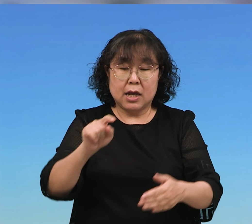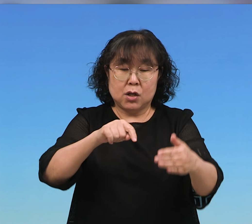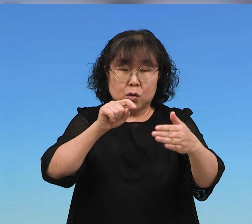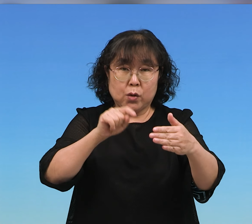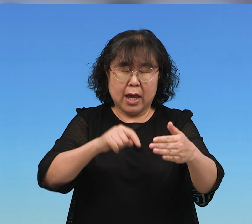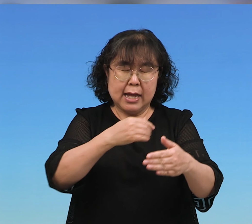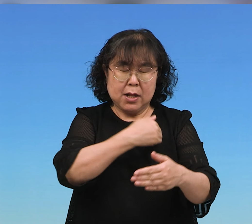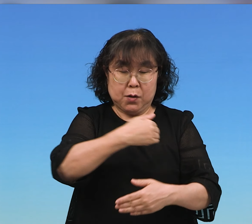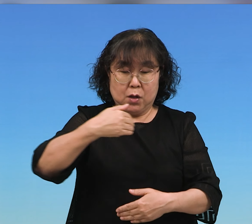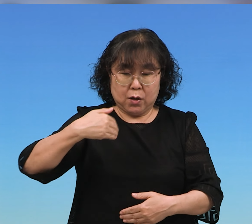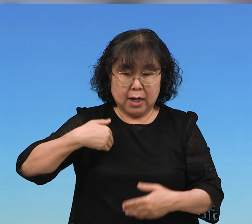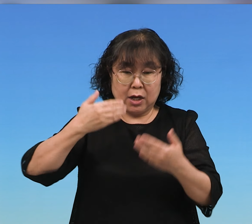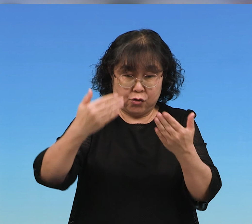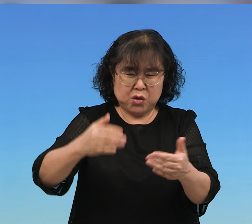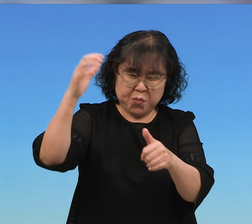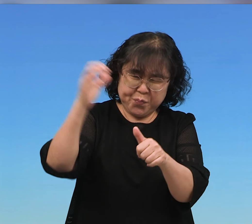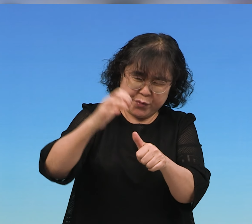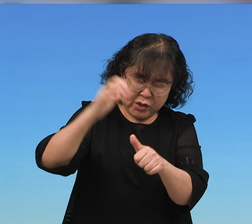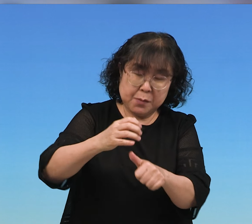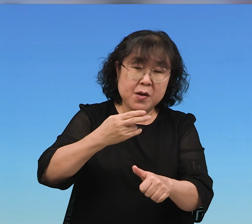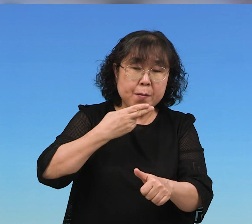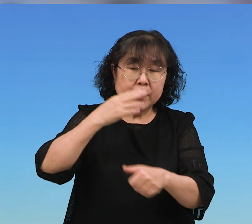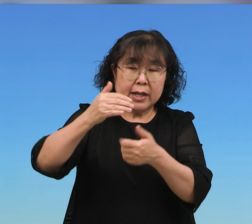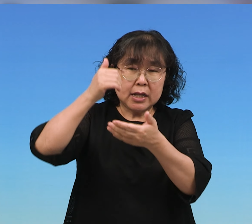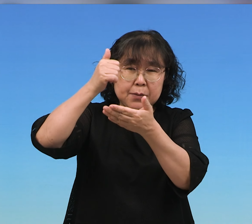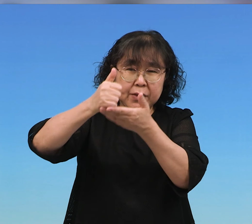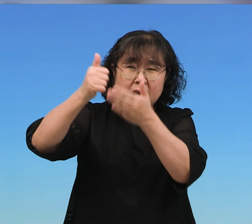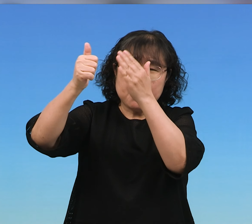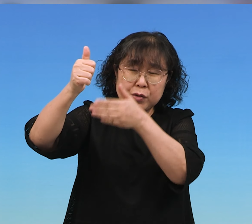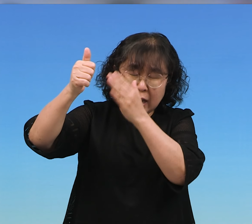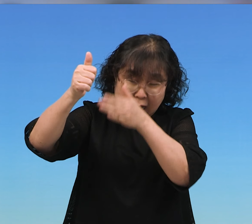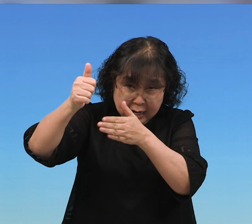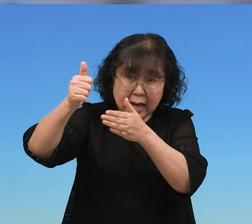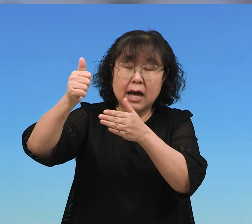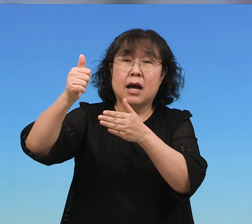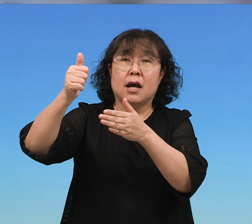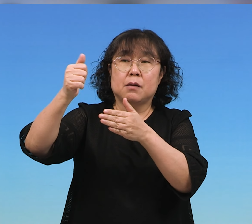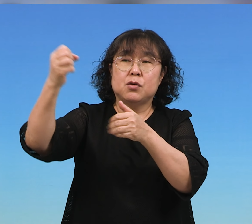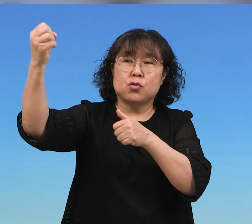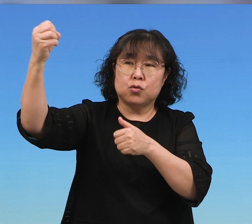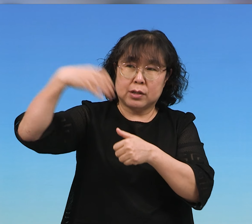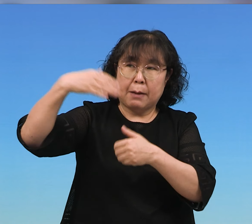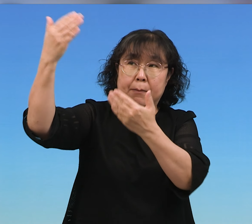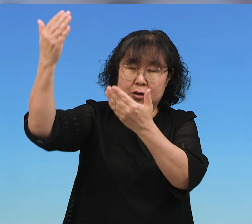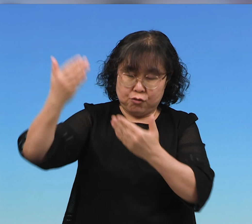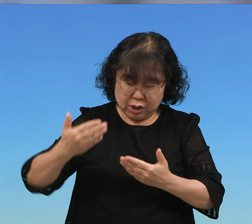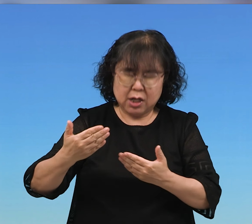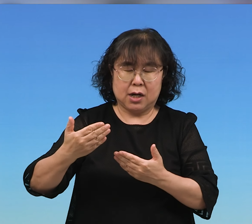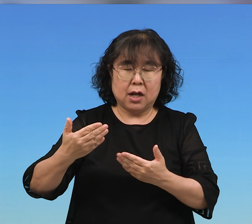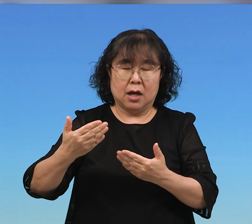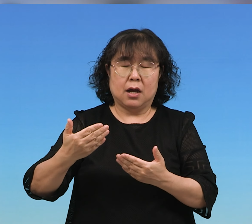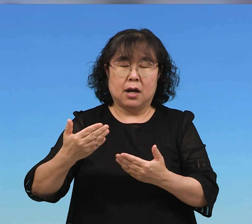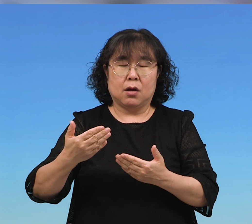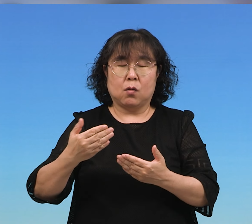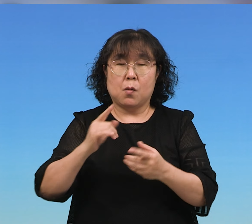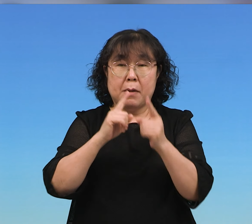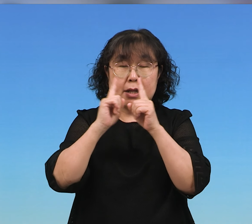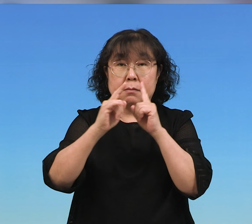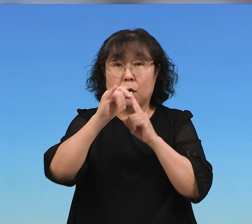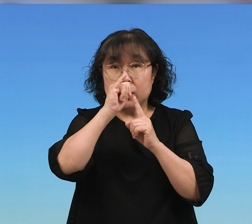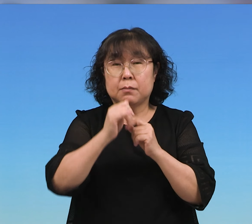속에 후회 주시고 꾸짖지 아니하시는 하나님께 구해라. 그러면 주시리라. 이 지혜의 문제,